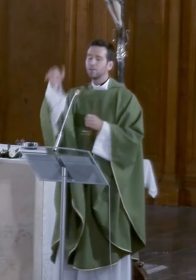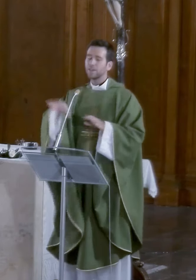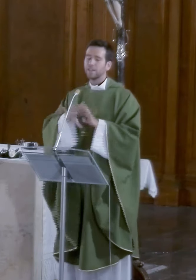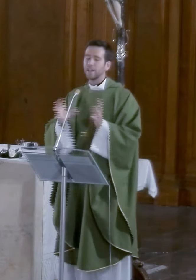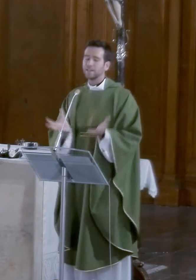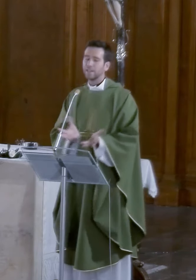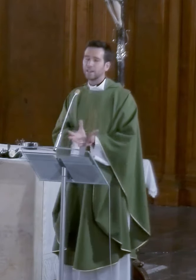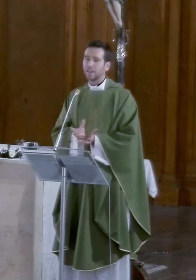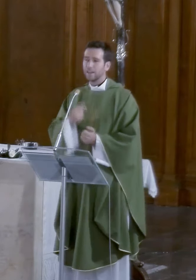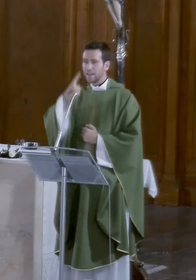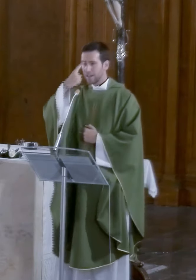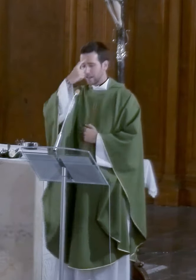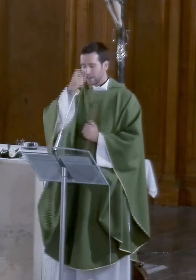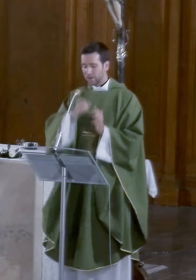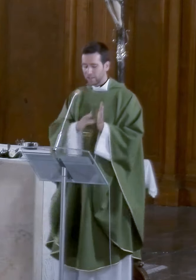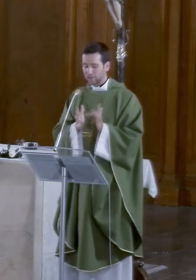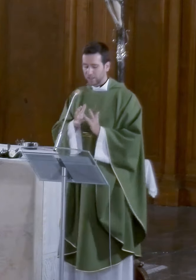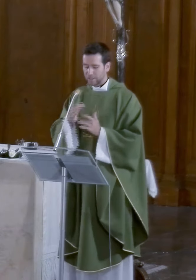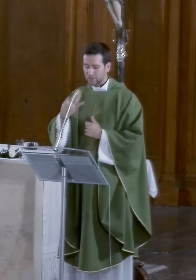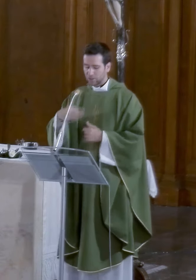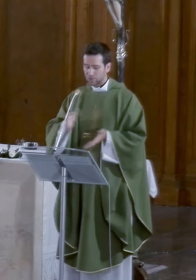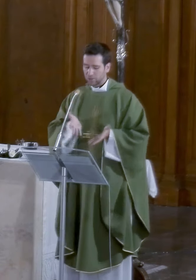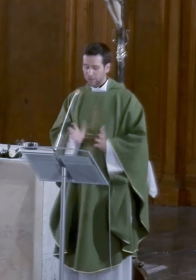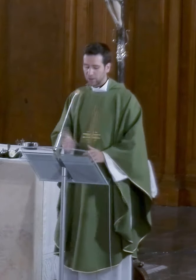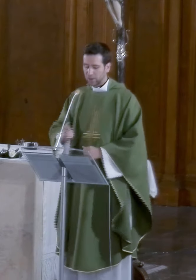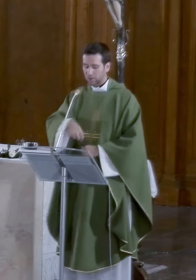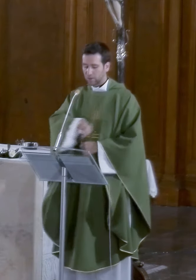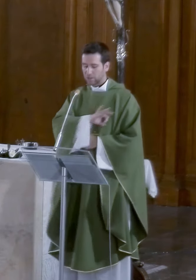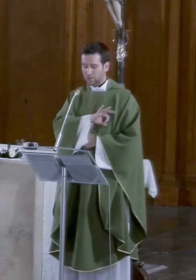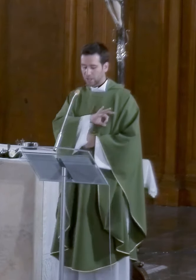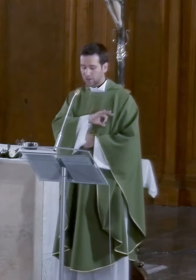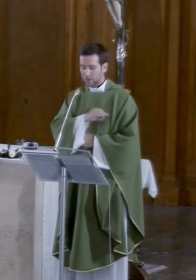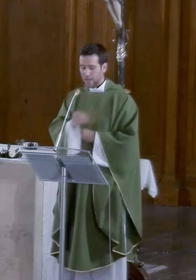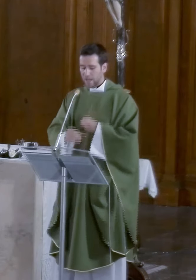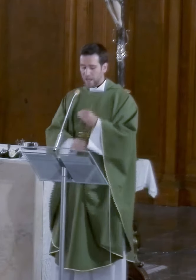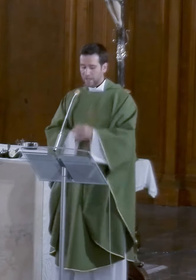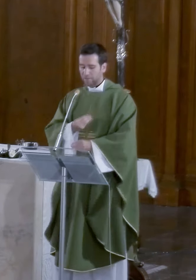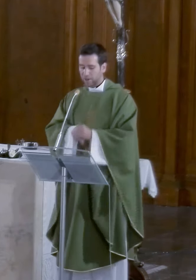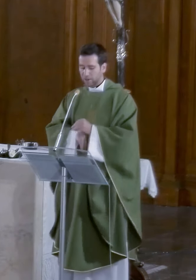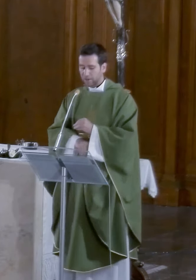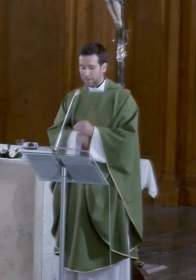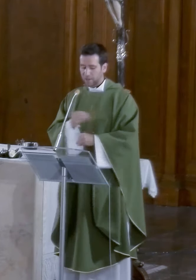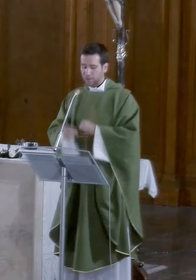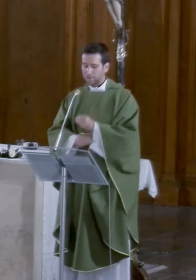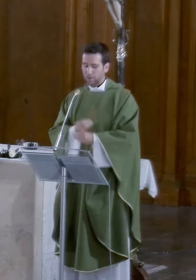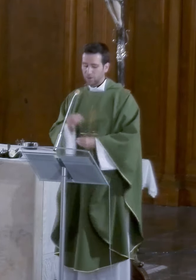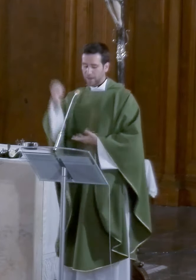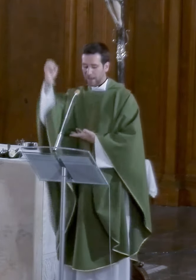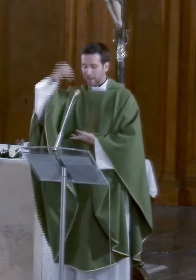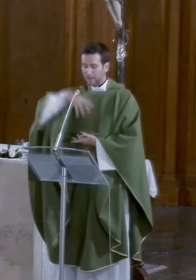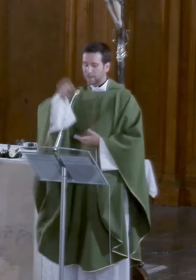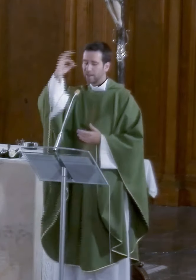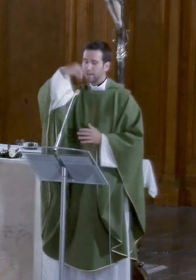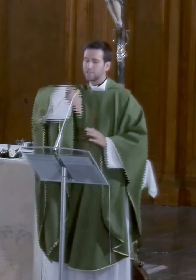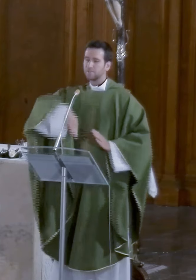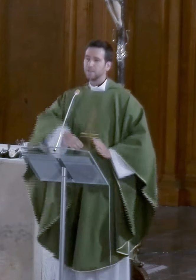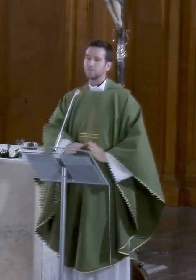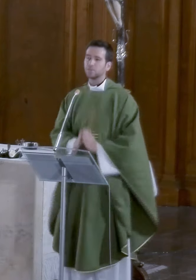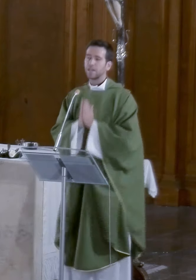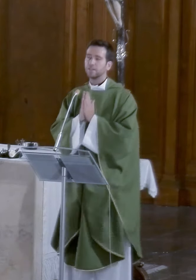cielo y de la tierra. Creo en Jesucristo, su único Hijo nuestro Señor, que fue concebido por obra y gracia